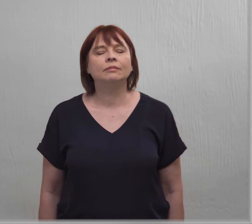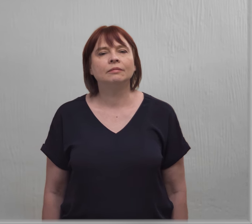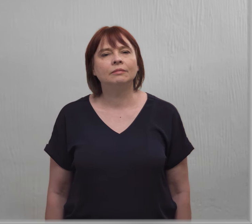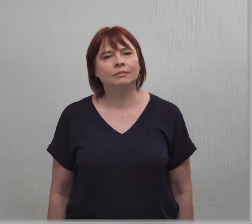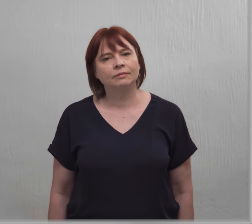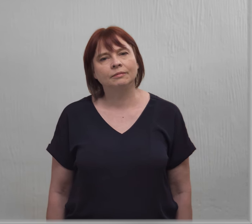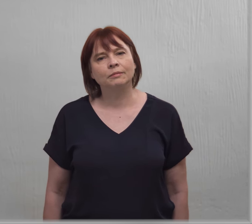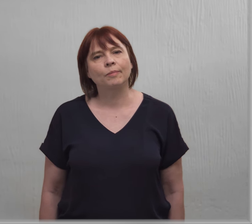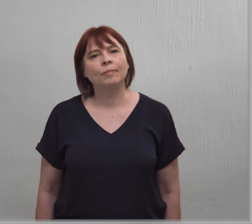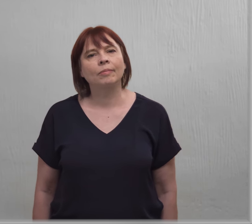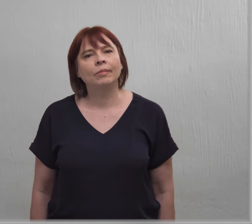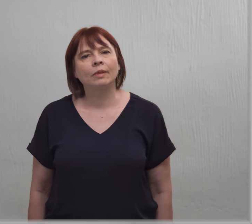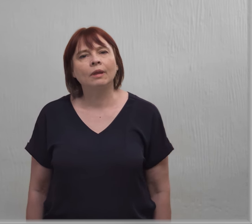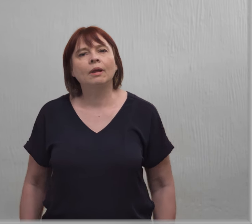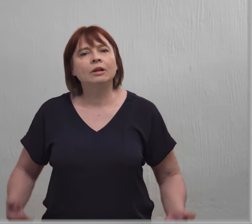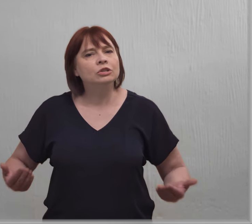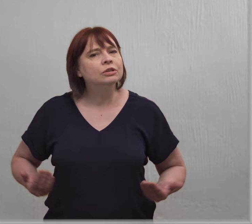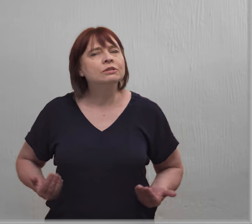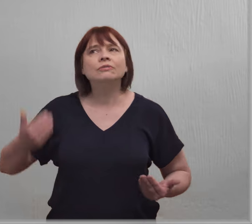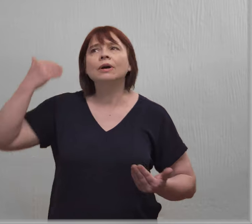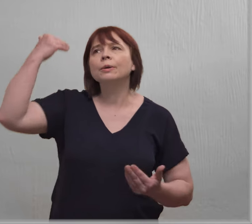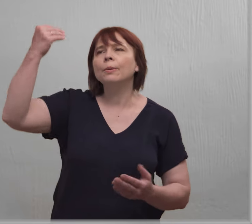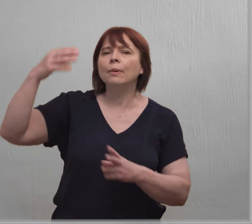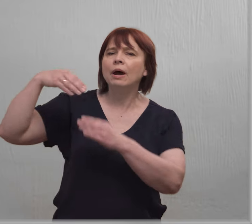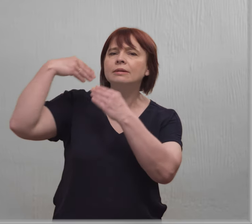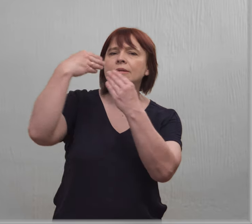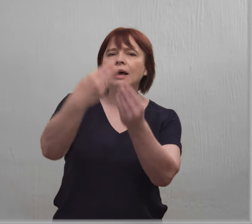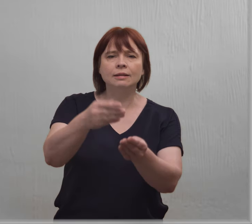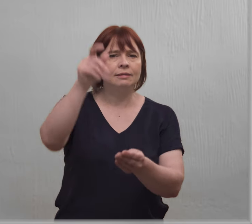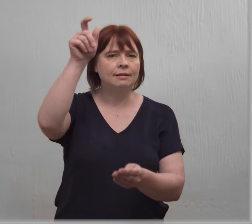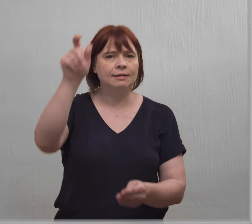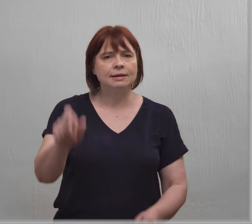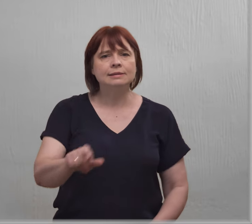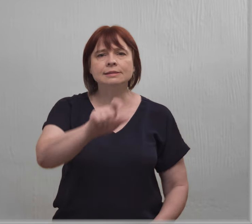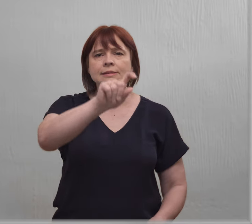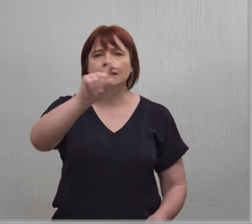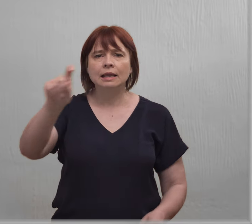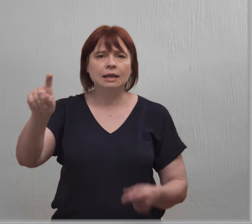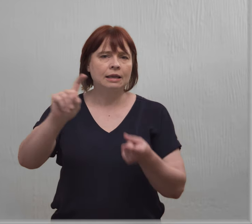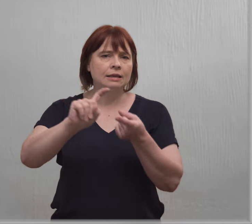Жизнь свою отдал нам.